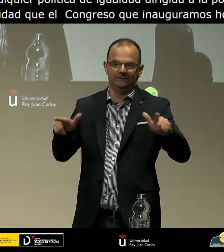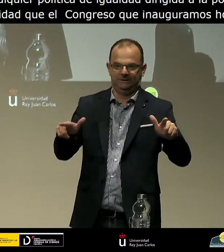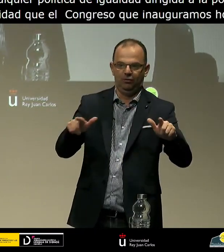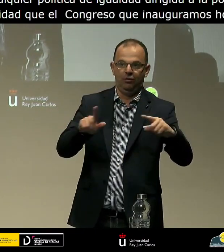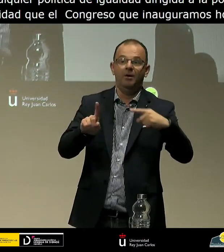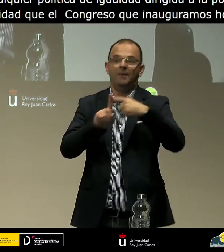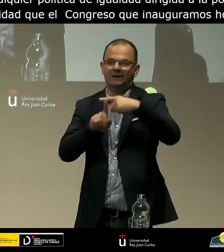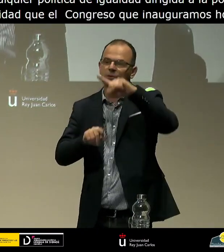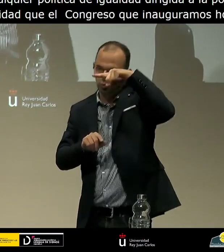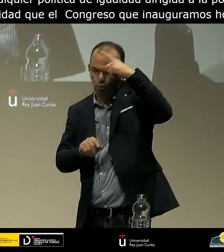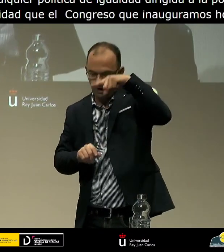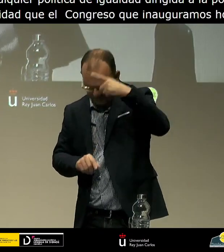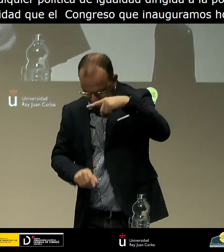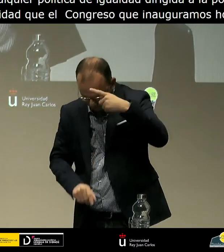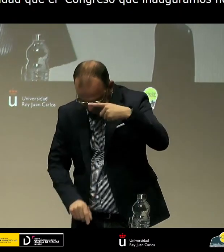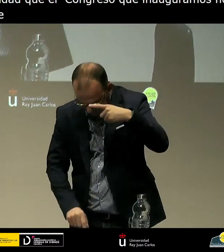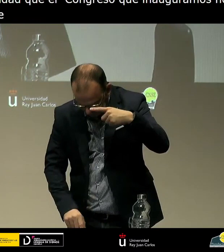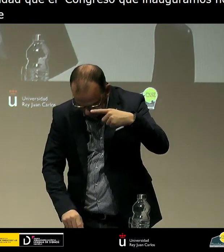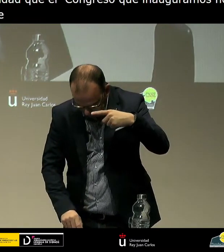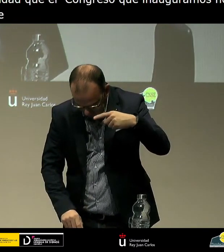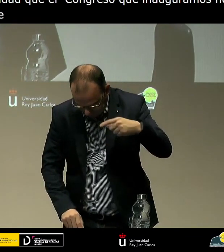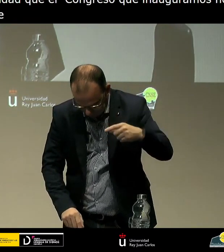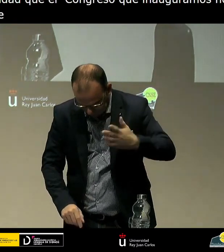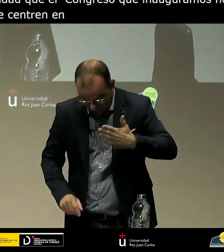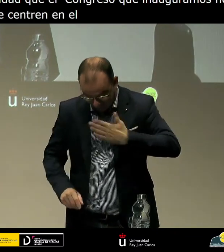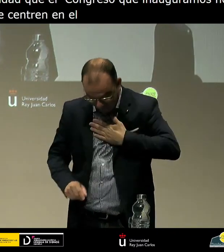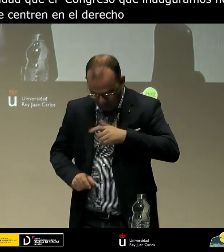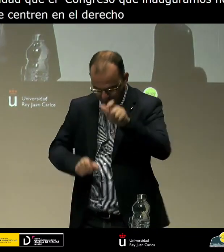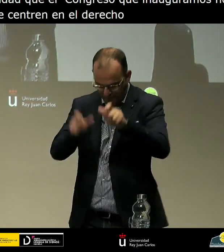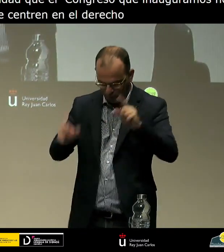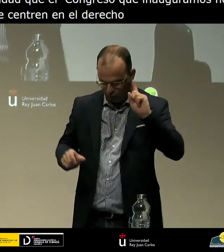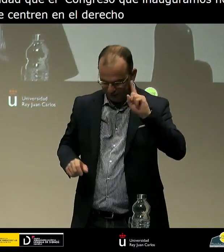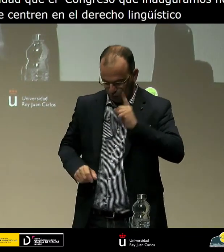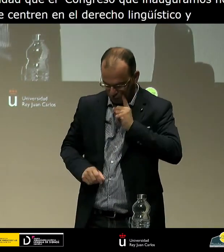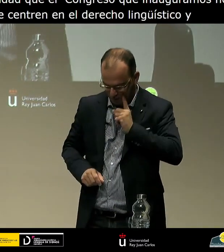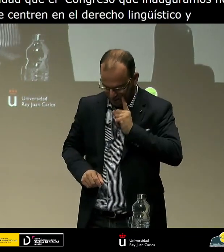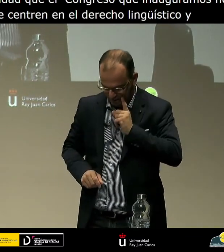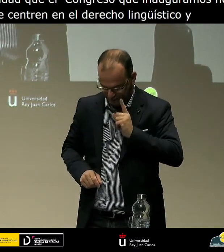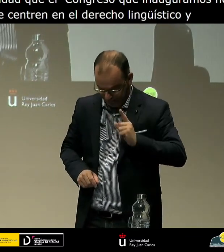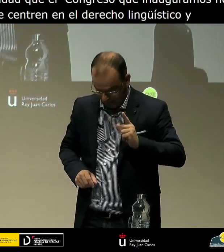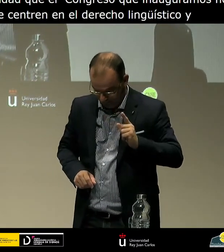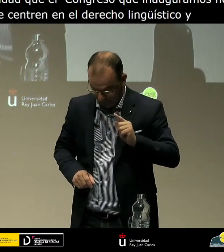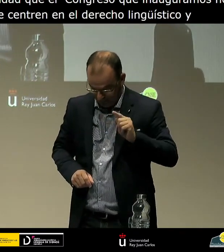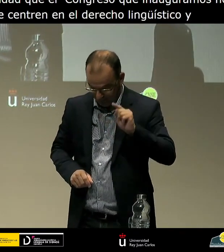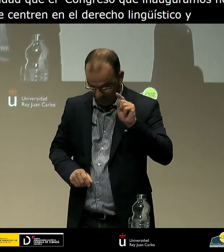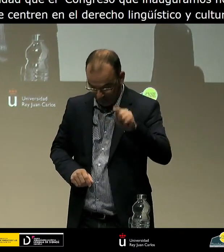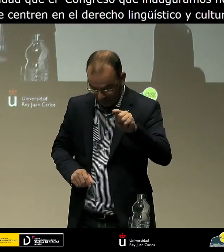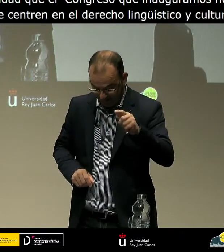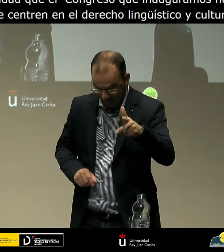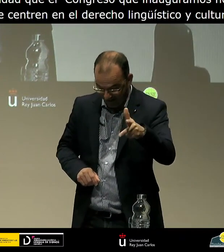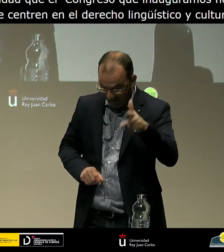se centren en el derecho lingüístico y cultural de las personas sordas.